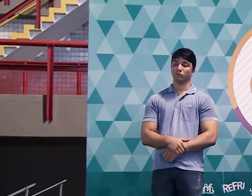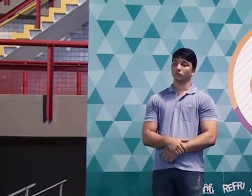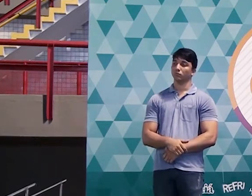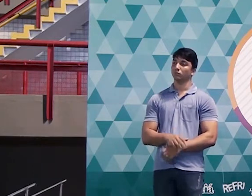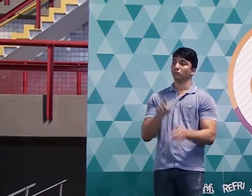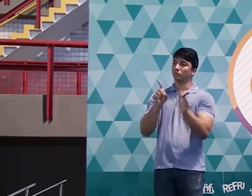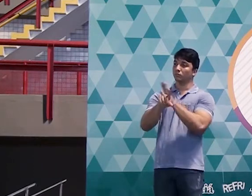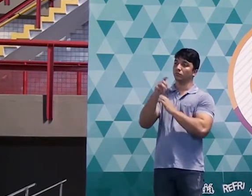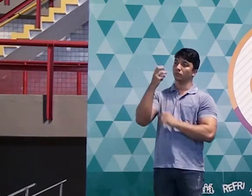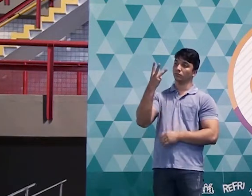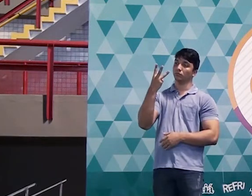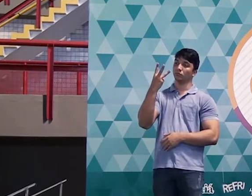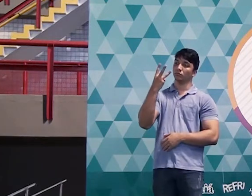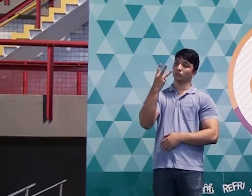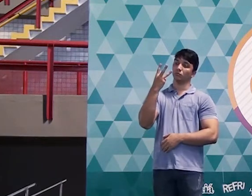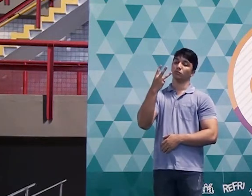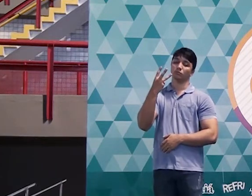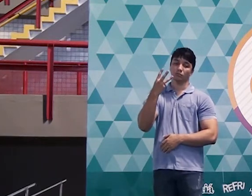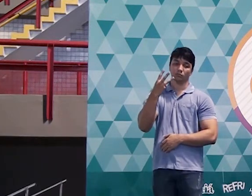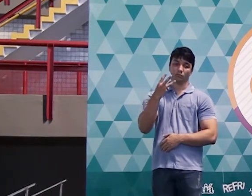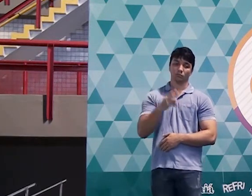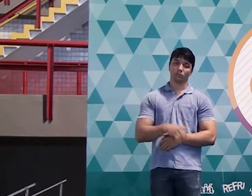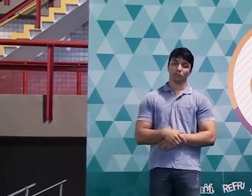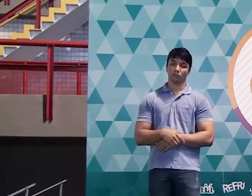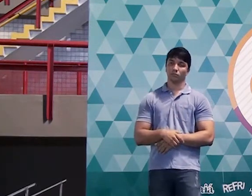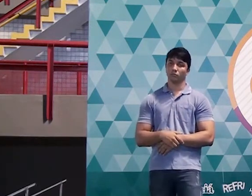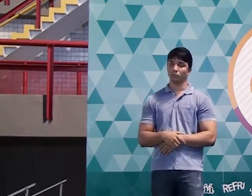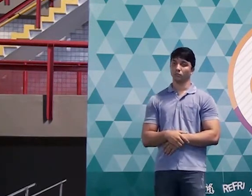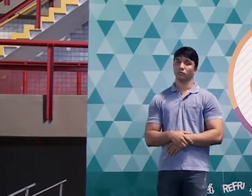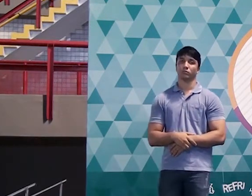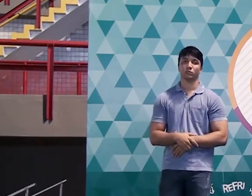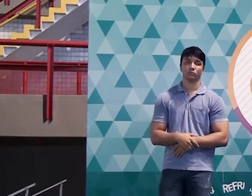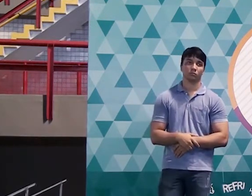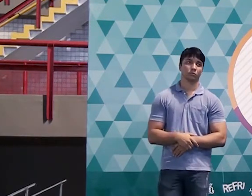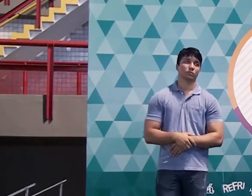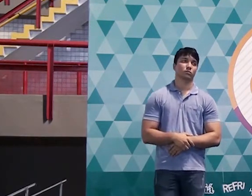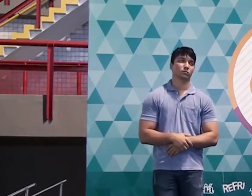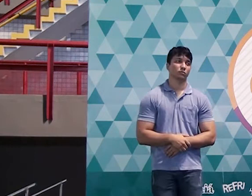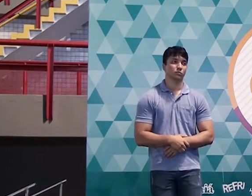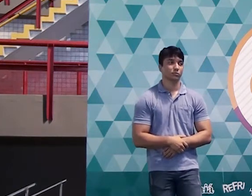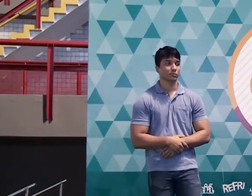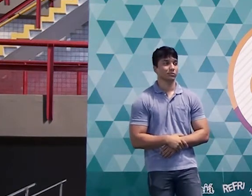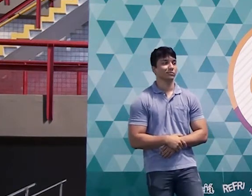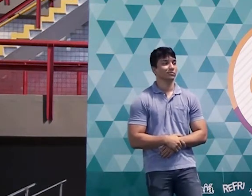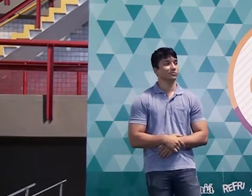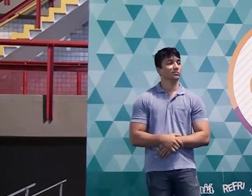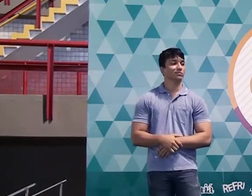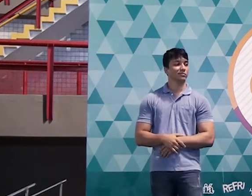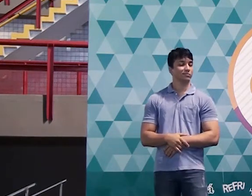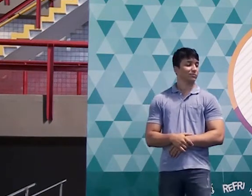Questão 3. Valendo um jantar na sua casa com tudo pago. Pode ir.